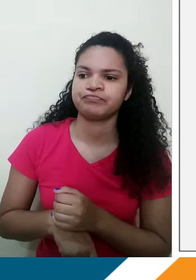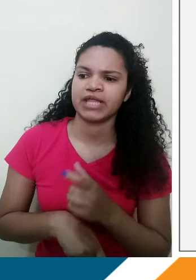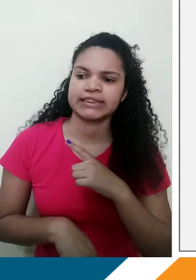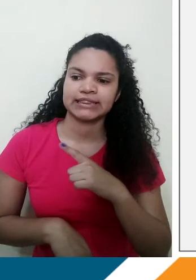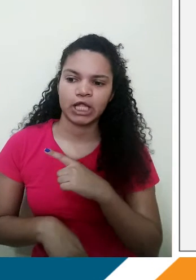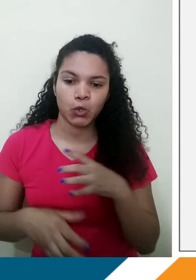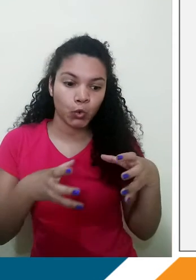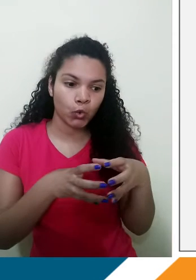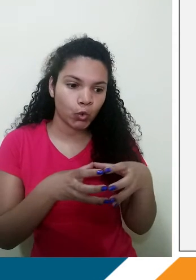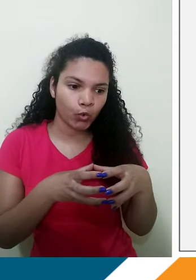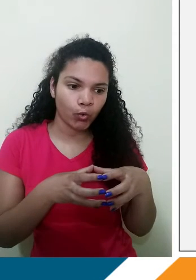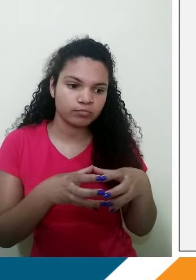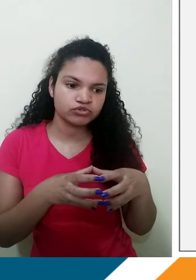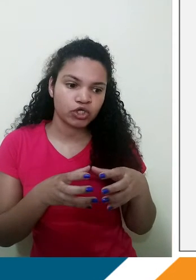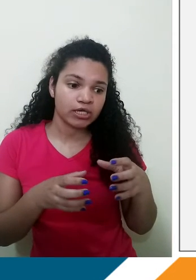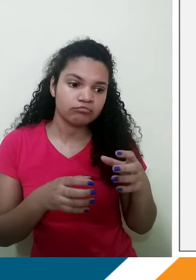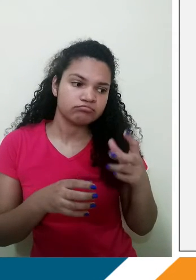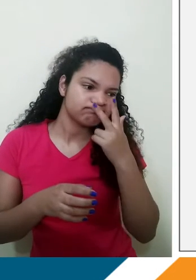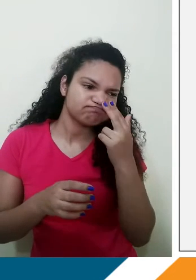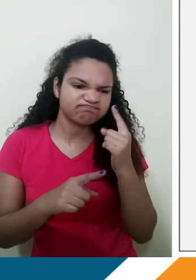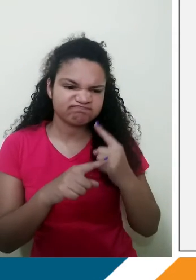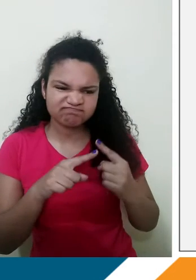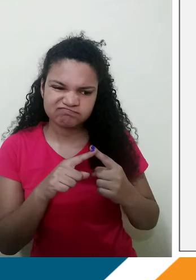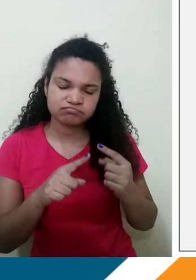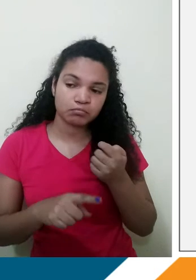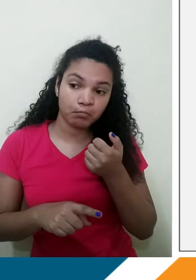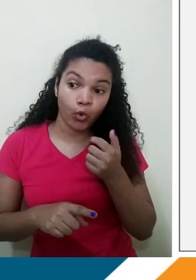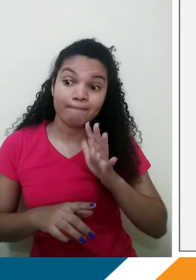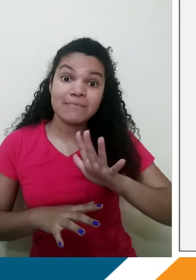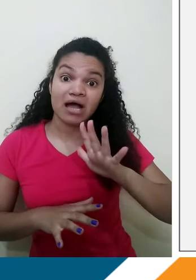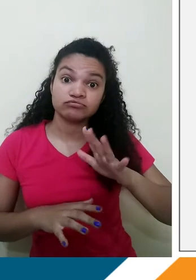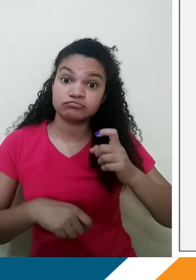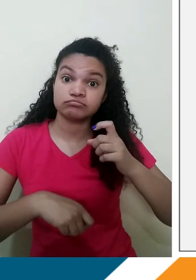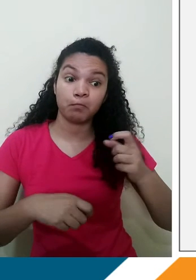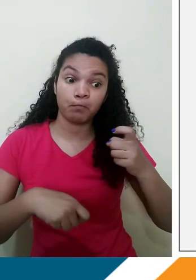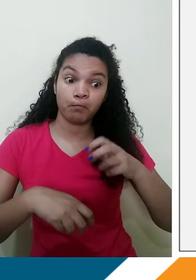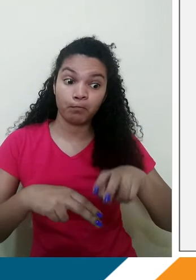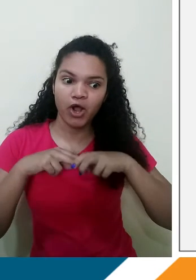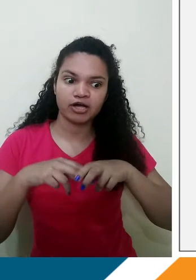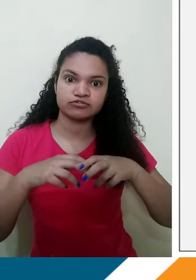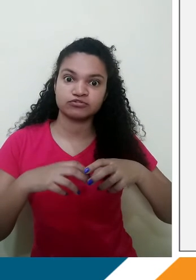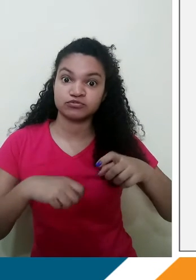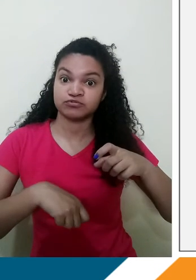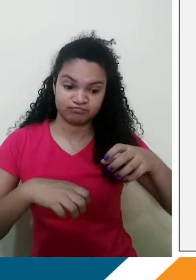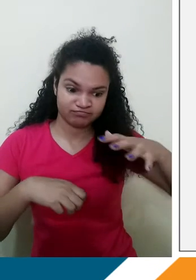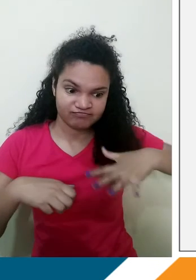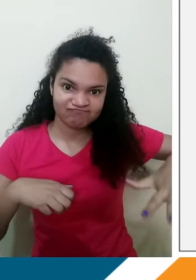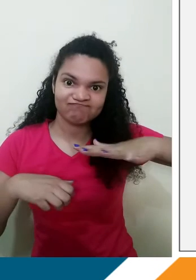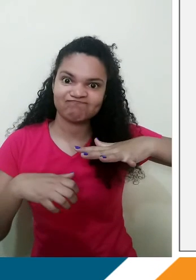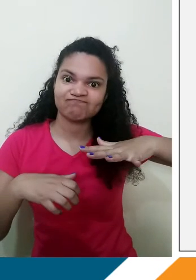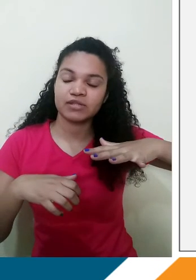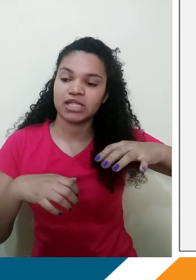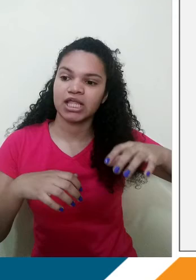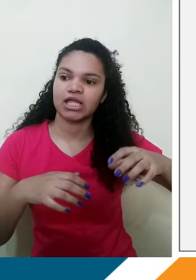parecidas pela mesma pressão de seleção do ambiente, que é o caso exposto aqui, do golfinho, do ictiossauro, que é um réptil fóssil,